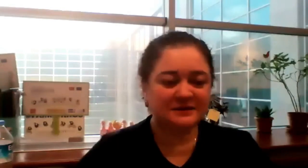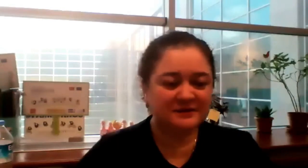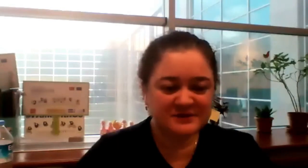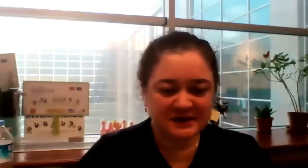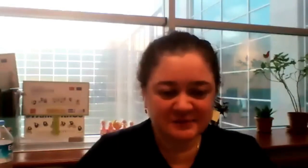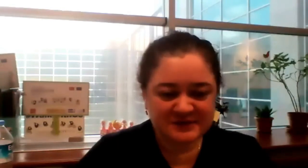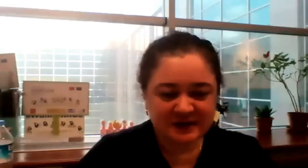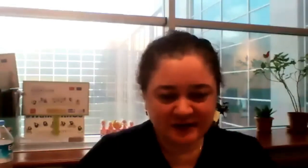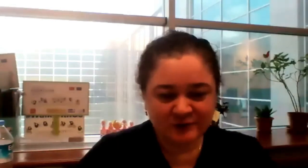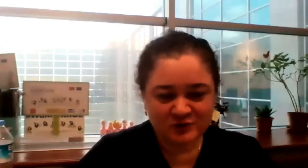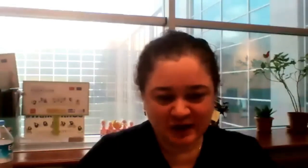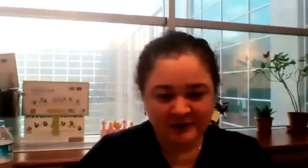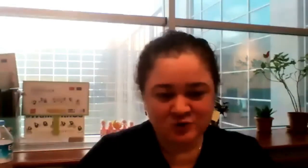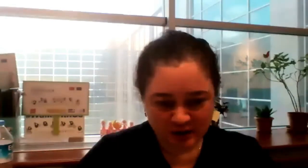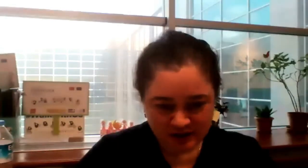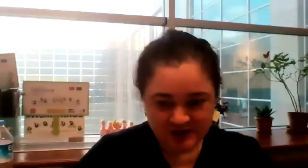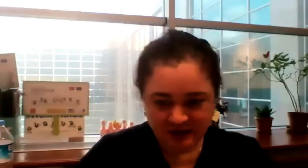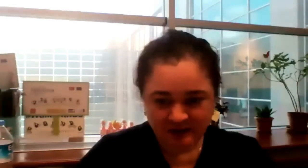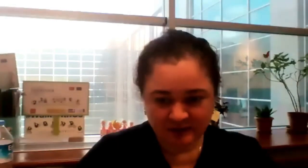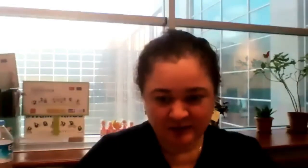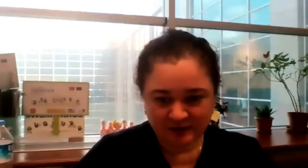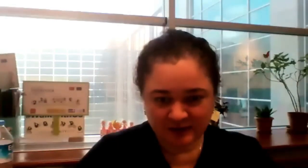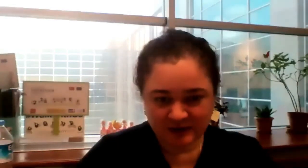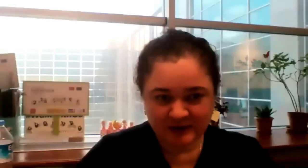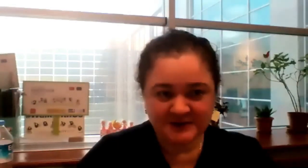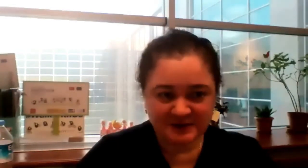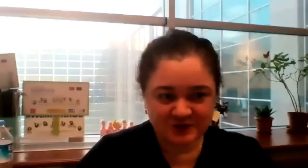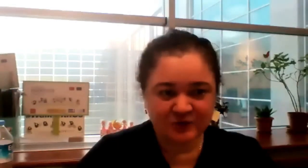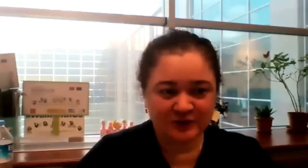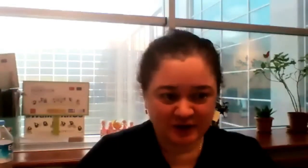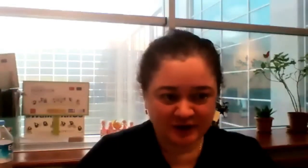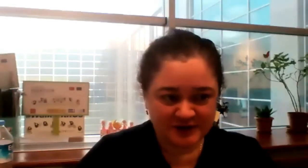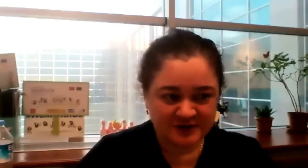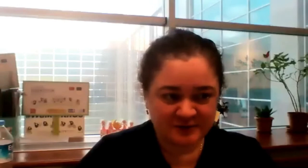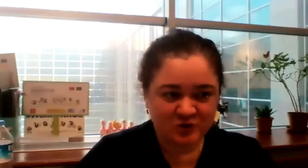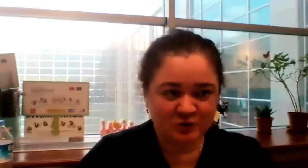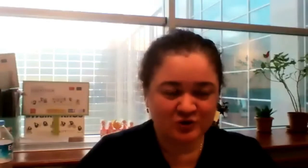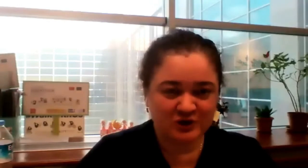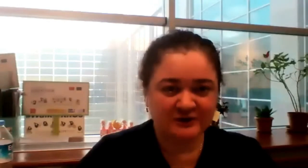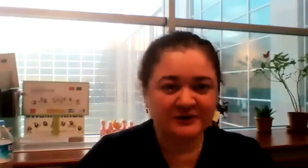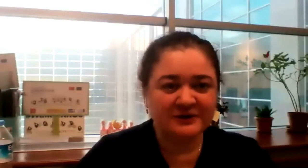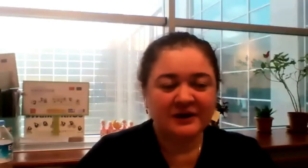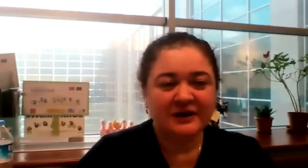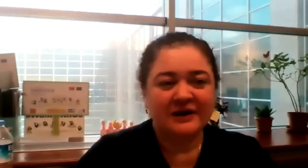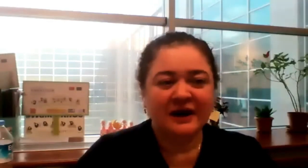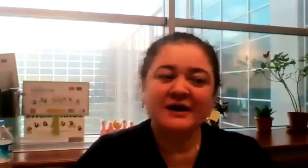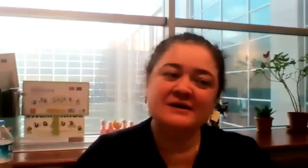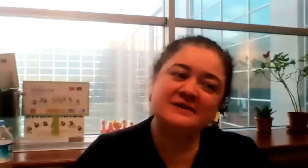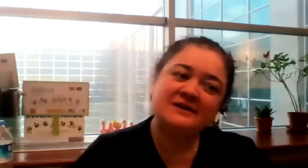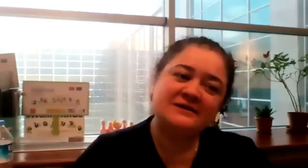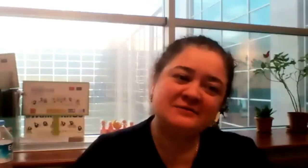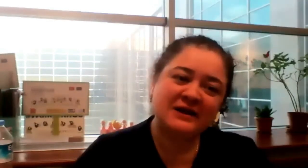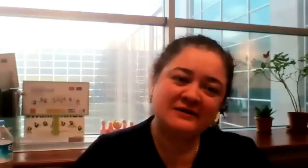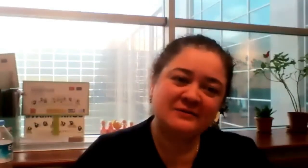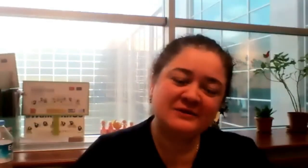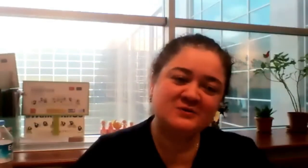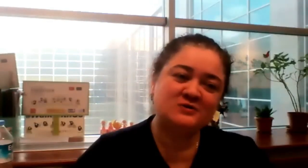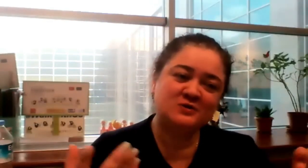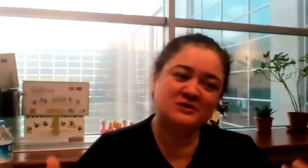Sanırım sayımız gayet güzel şu an için. Hı. Katılacak olan arkadaşlarımız da olacaktır. Herkese iyi eğitimler dilemek istiyoruz. Hocam,